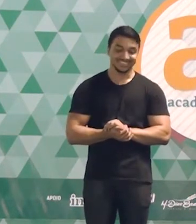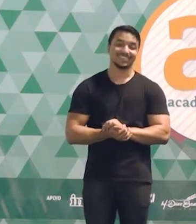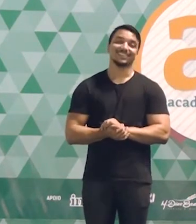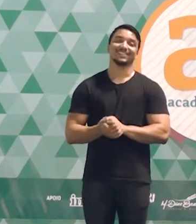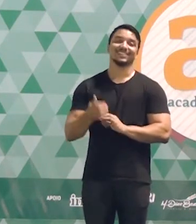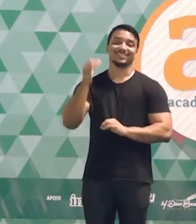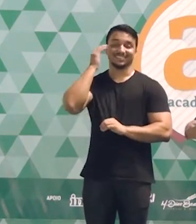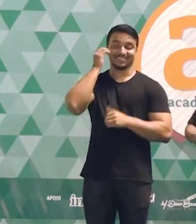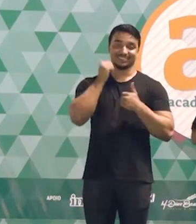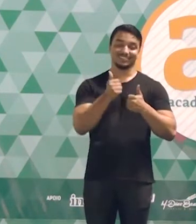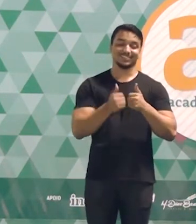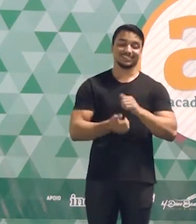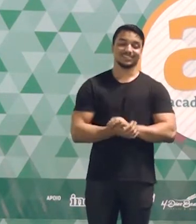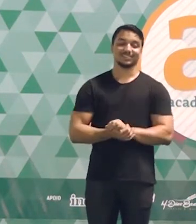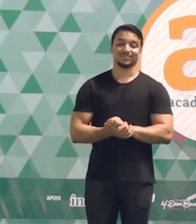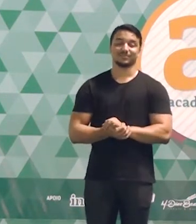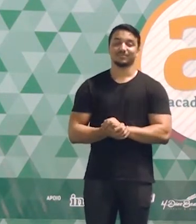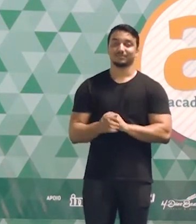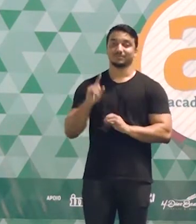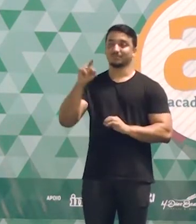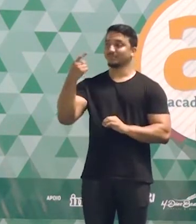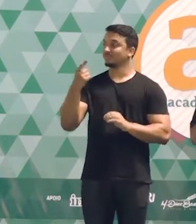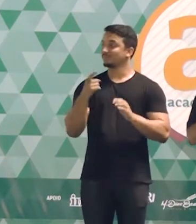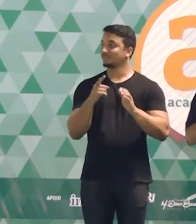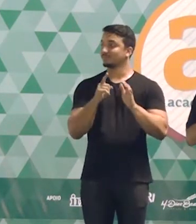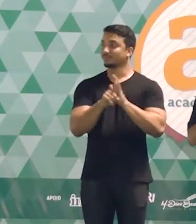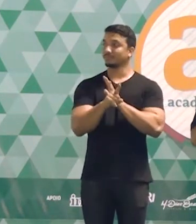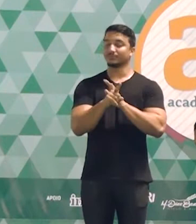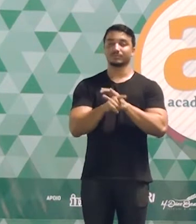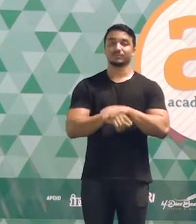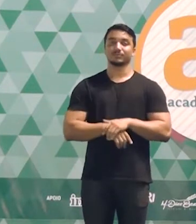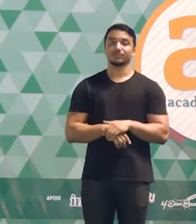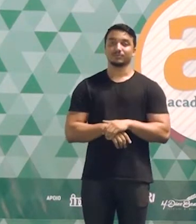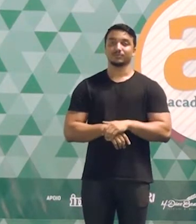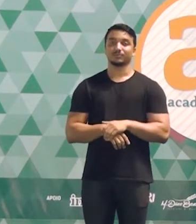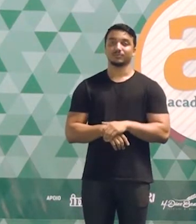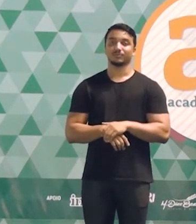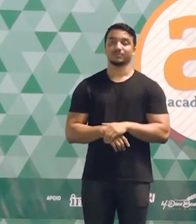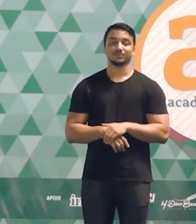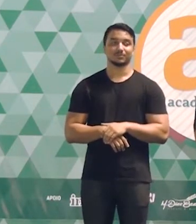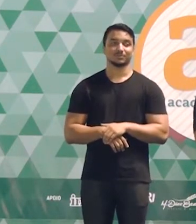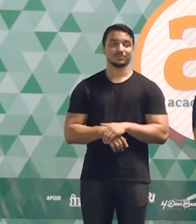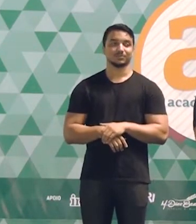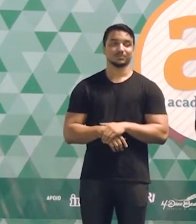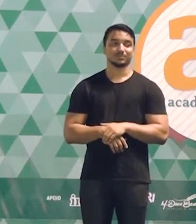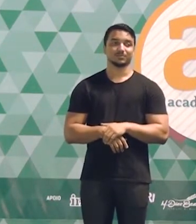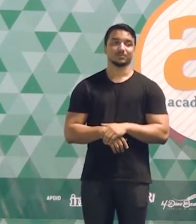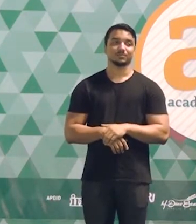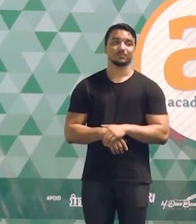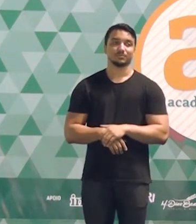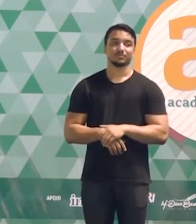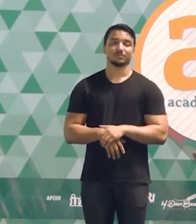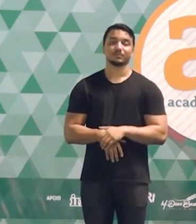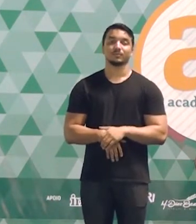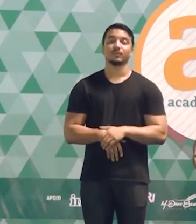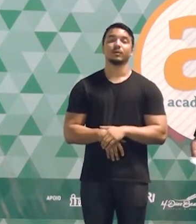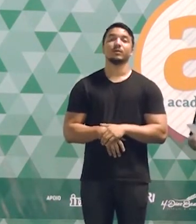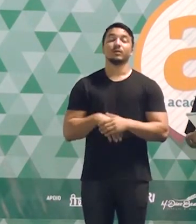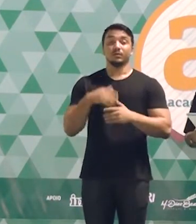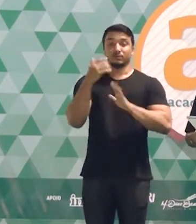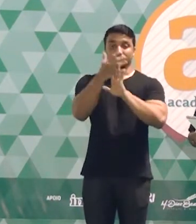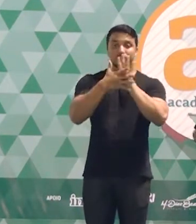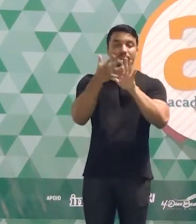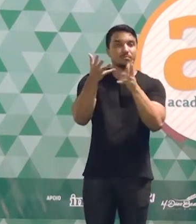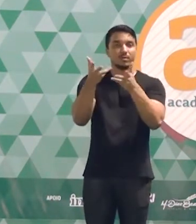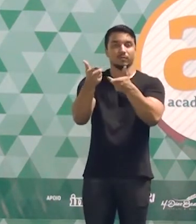Entendeu? Vamos ver então a próxima questão. Vamos ver a próxima questão. Olha só, um texto